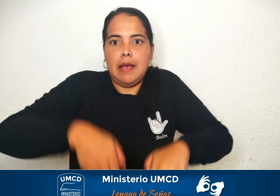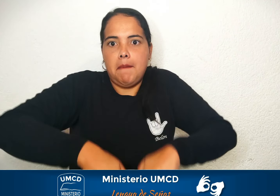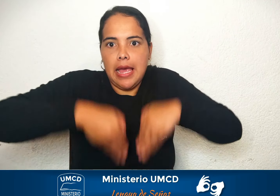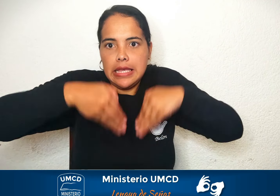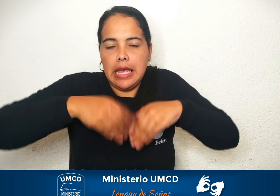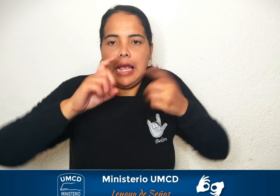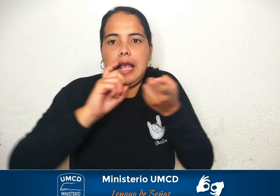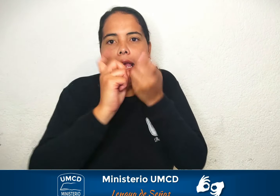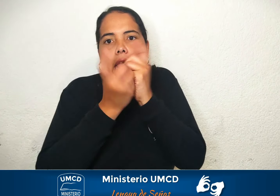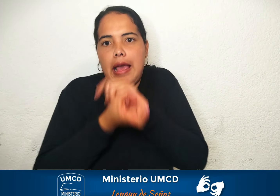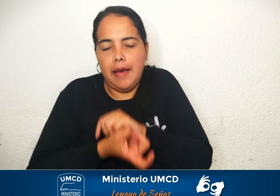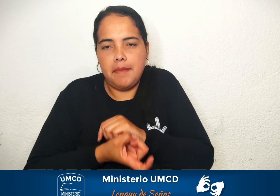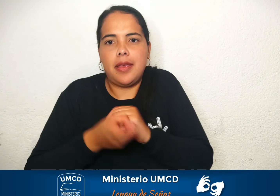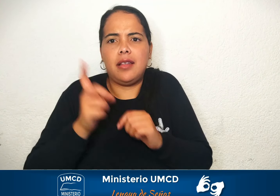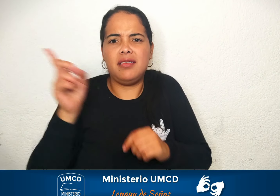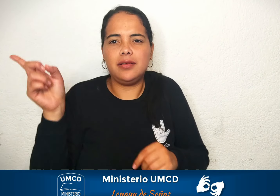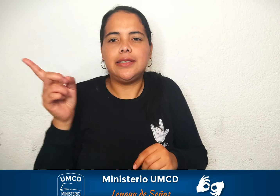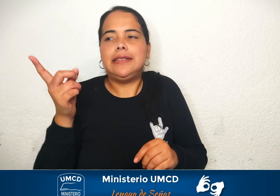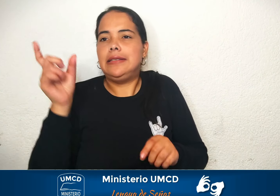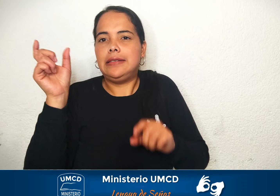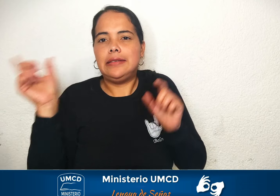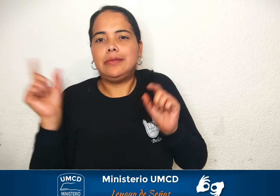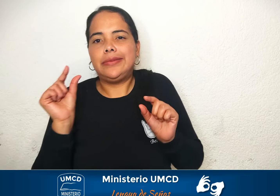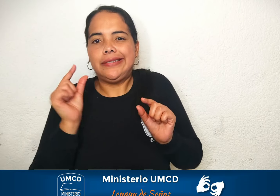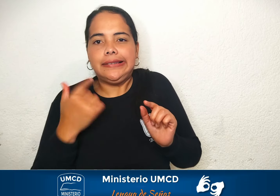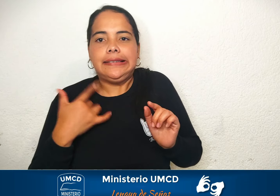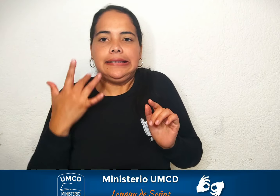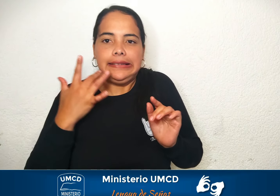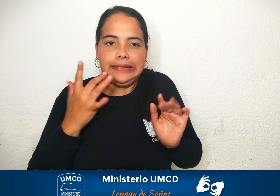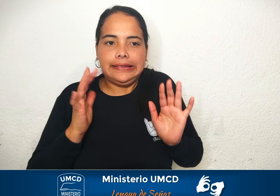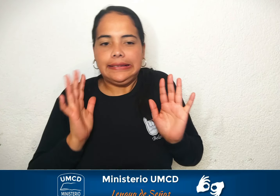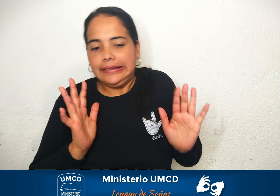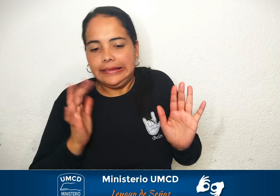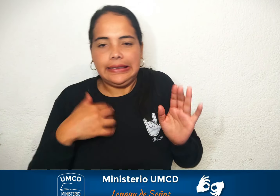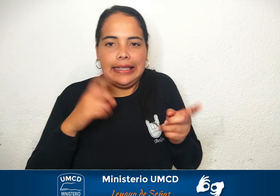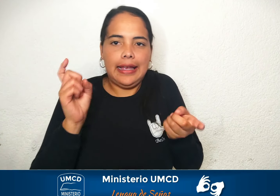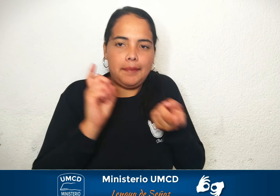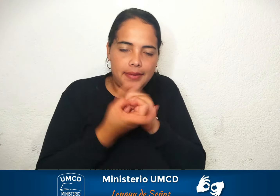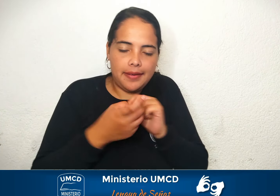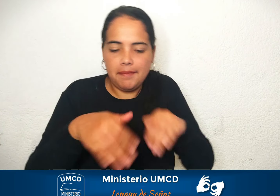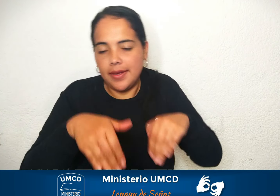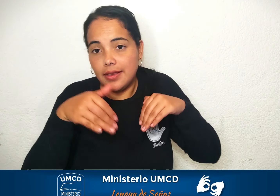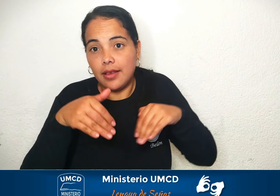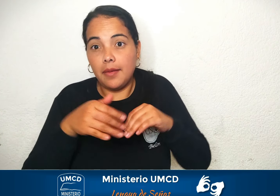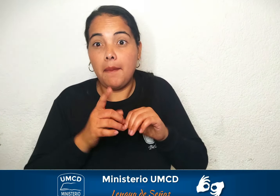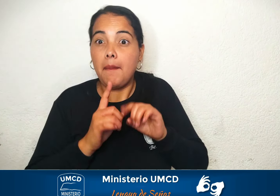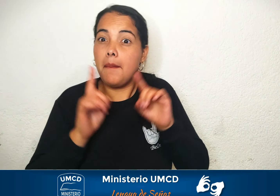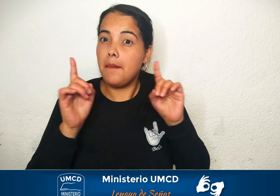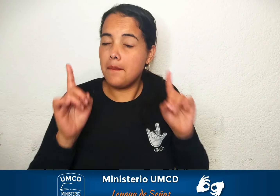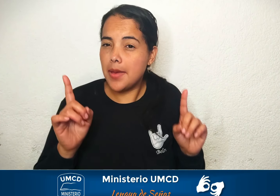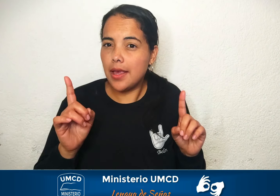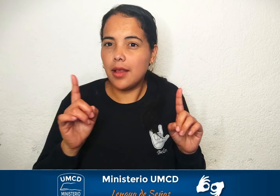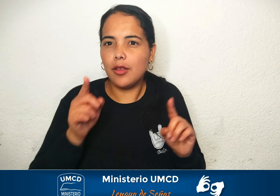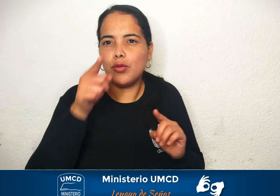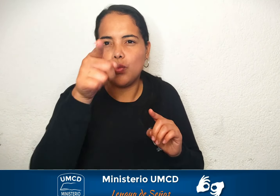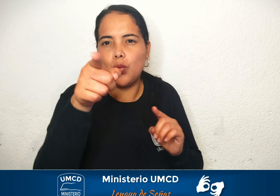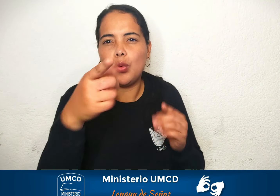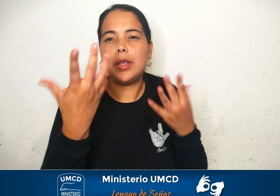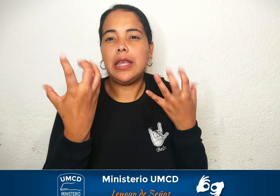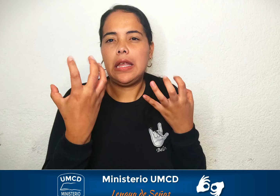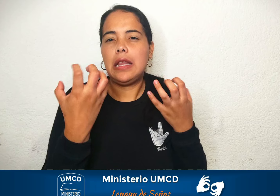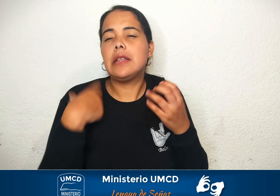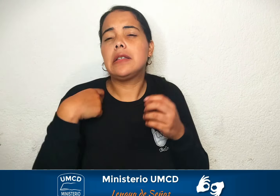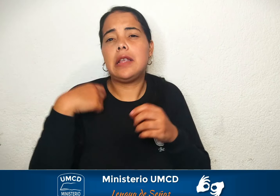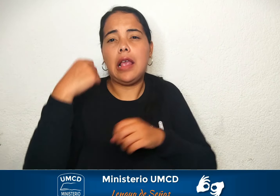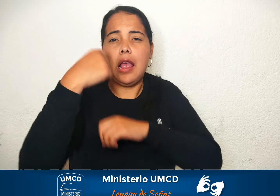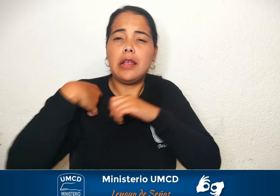los pañales, es cuando esas experiencias a veces cambian un poco de tono. Ahora, imagínese usted que por 30,